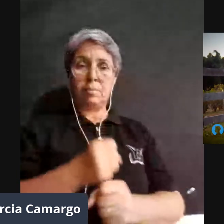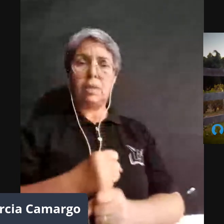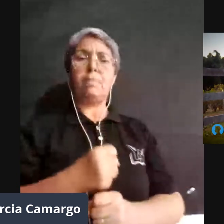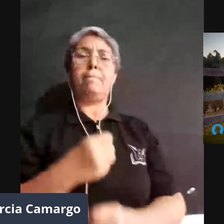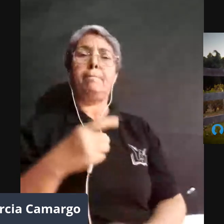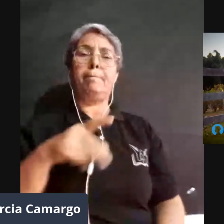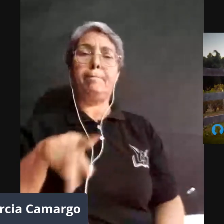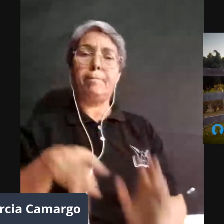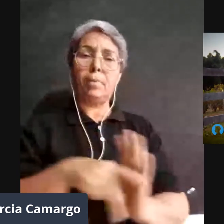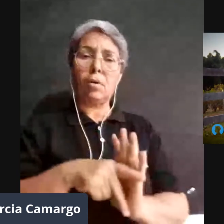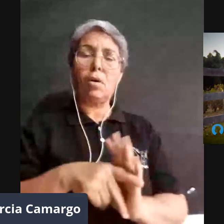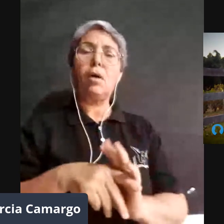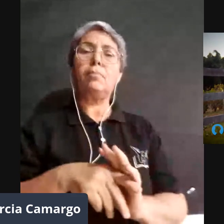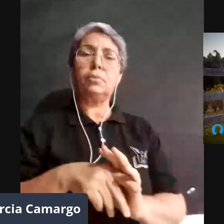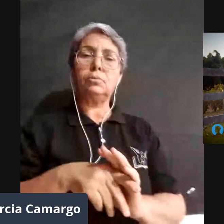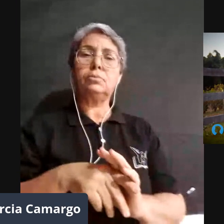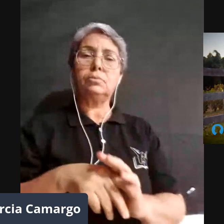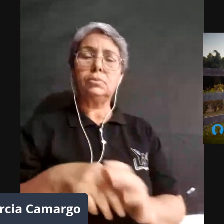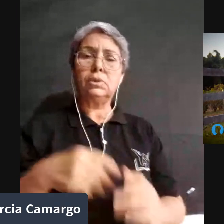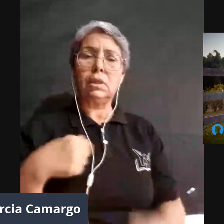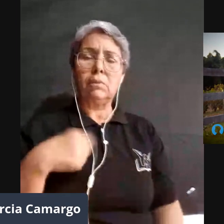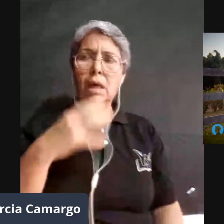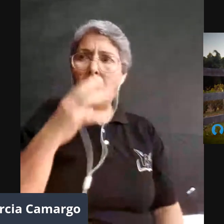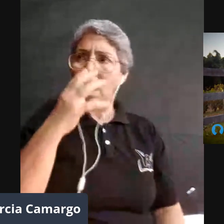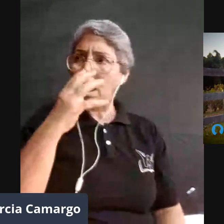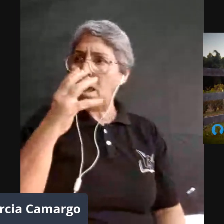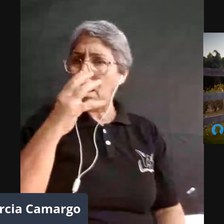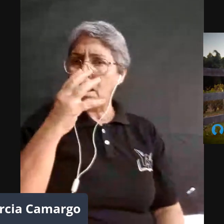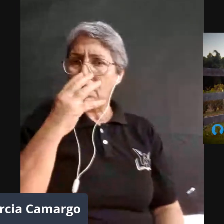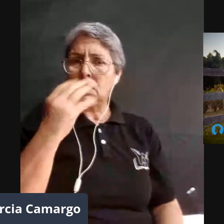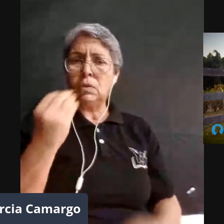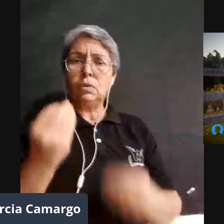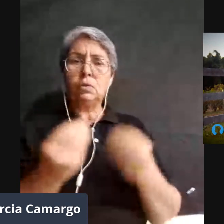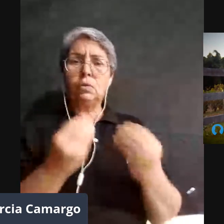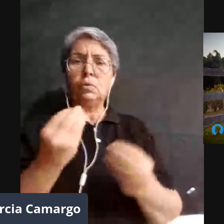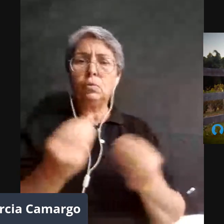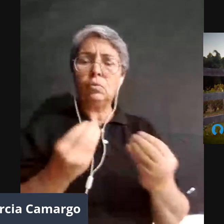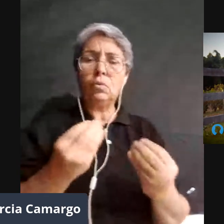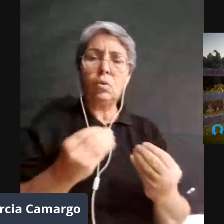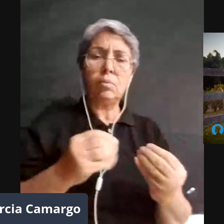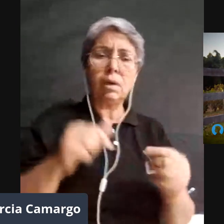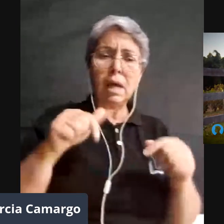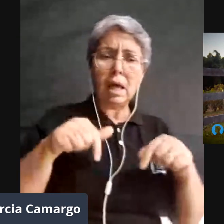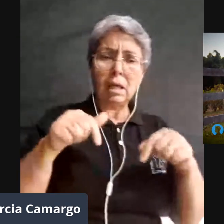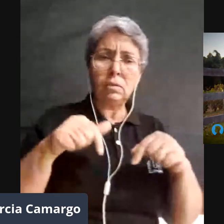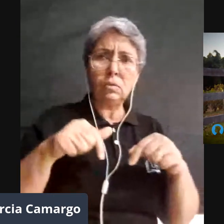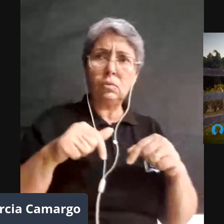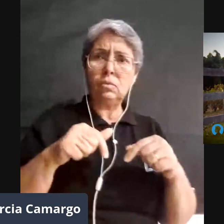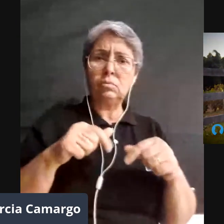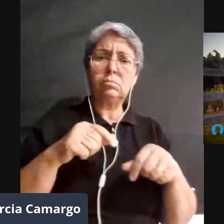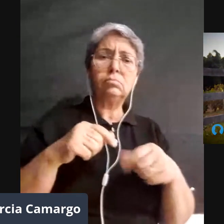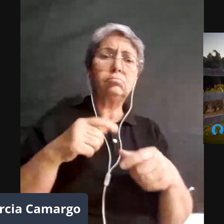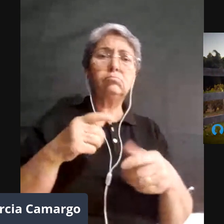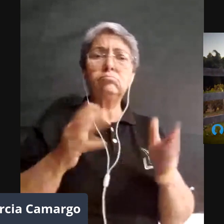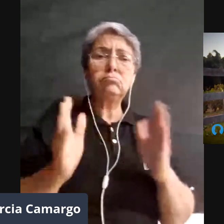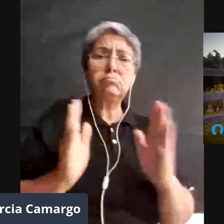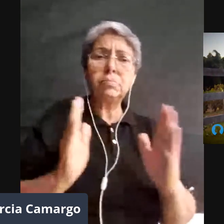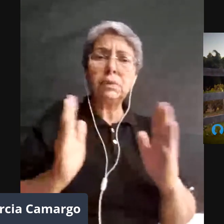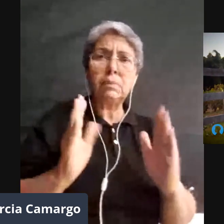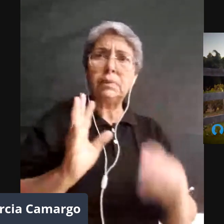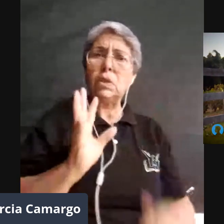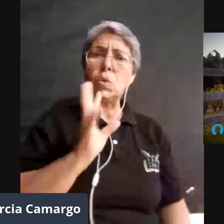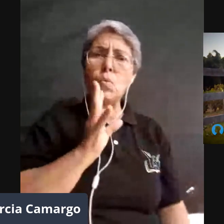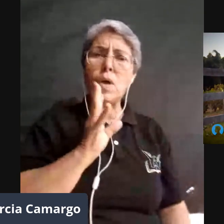acho impressionante como que numa época em que dizemos ter muito conhecimento, nós como